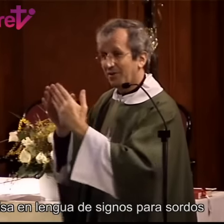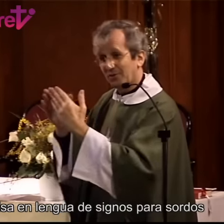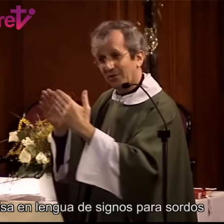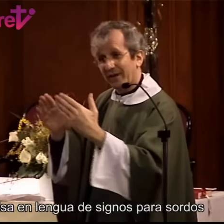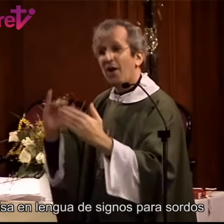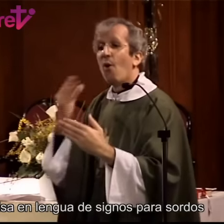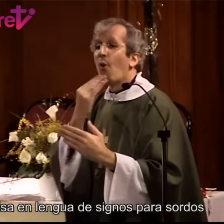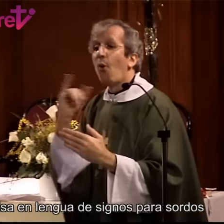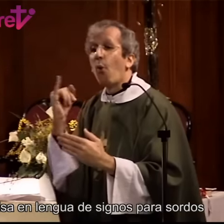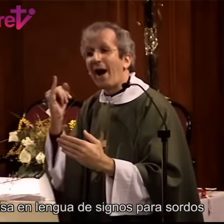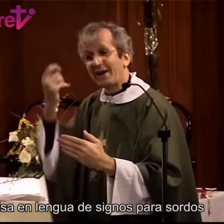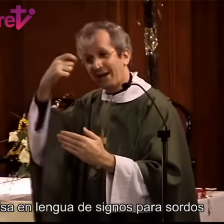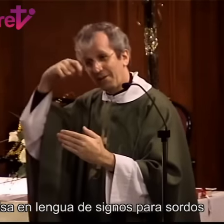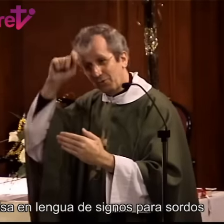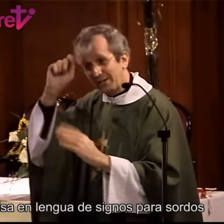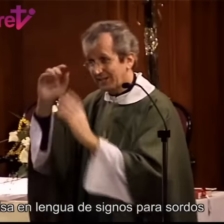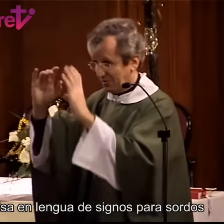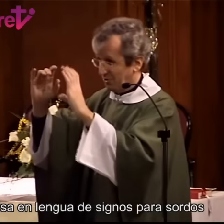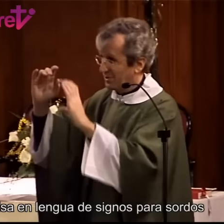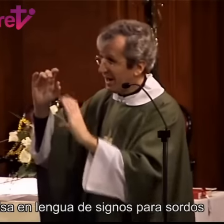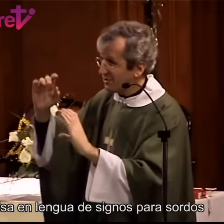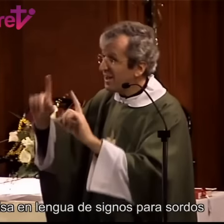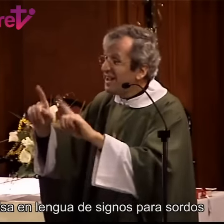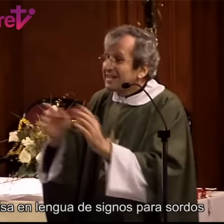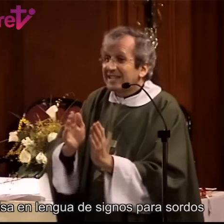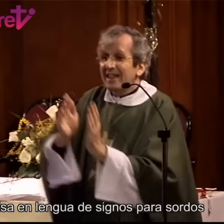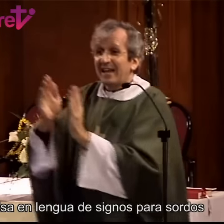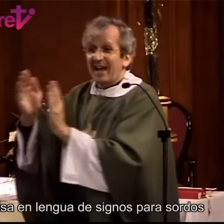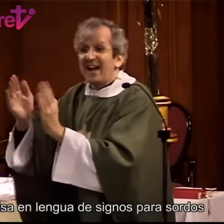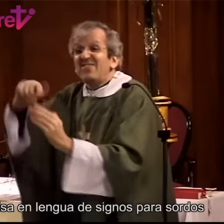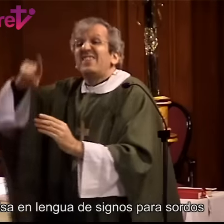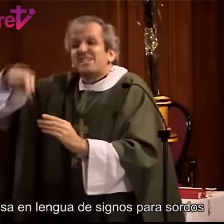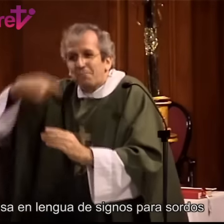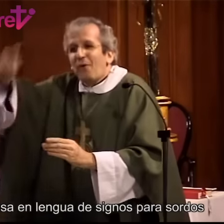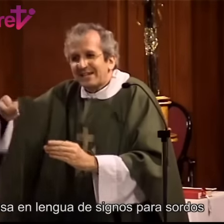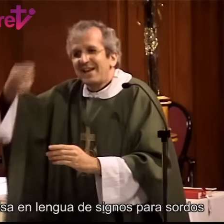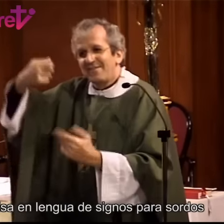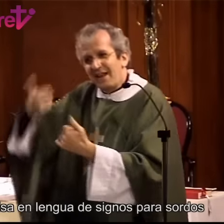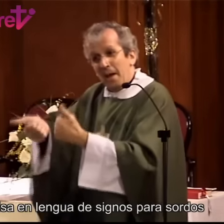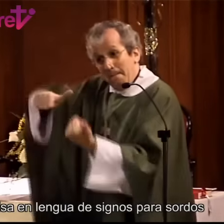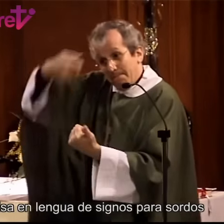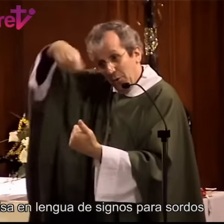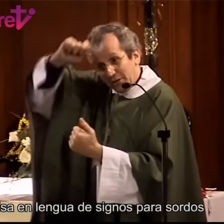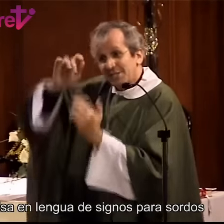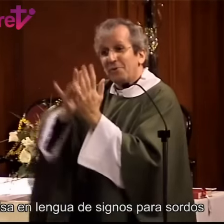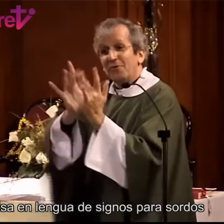todo, Juan el Bautista, todos los relatos, salta ya después del bautismo de